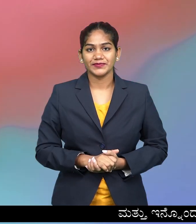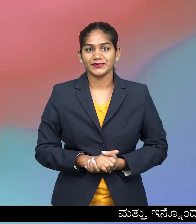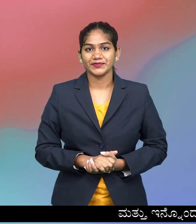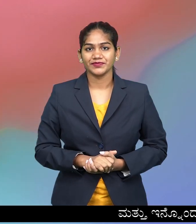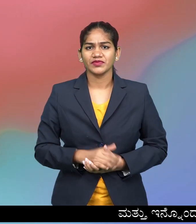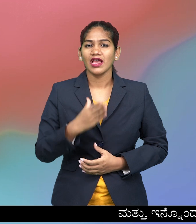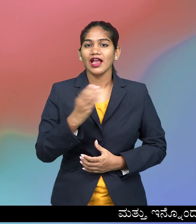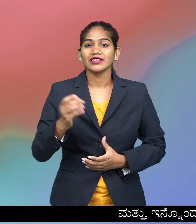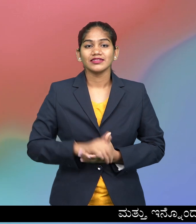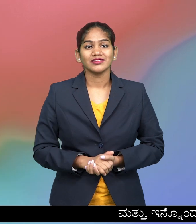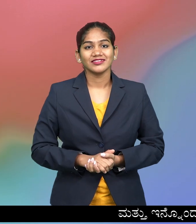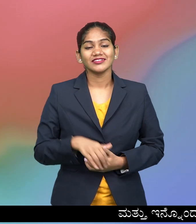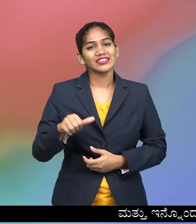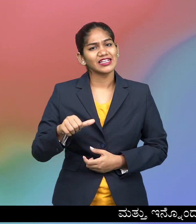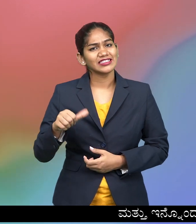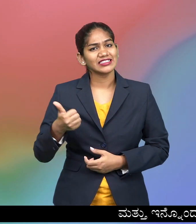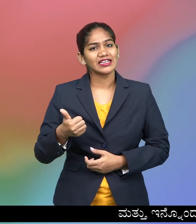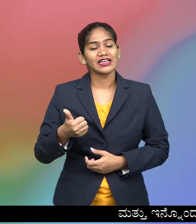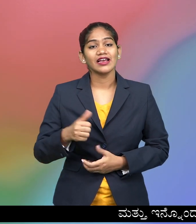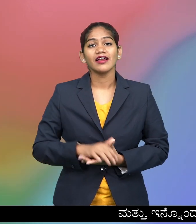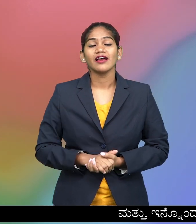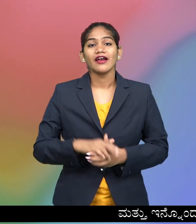ಮತ್ತು ಇನ್ನೊಂದು ಕೊಬ್ಬು ಕರಗುವ ವಿಟಮಿನ್ಗಳು,